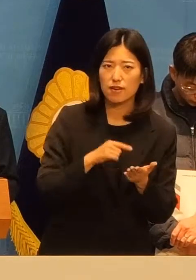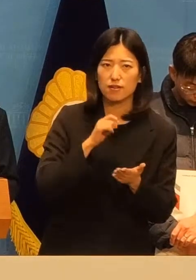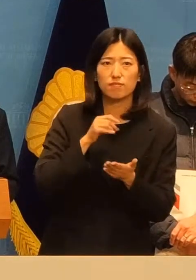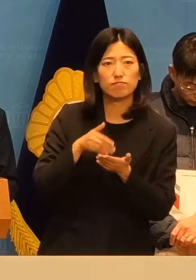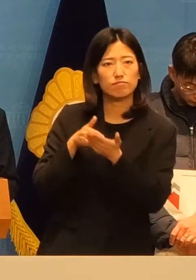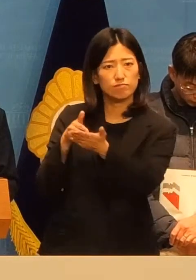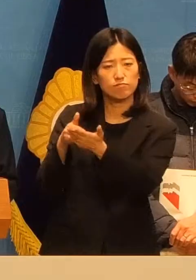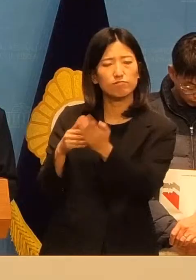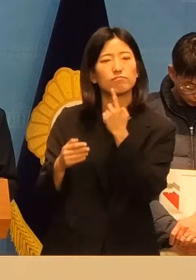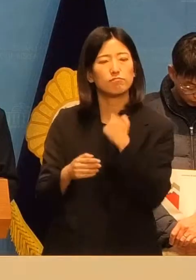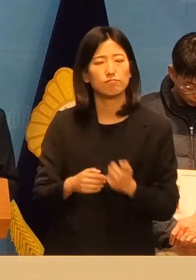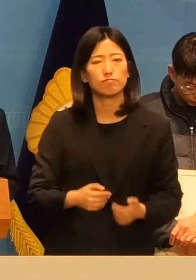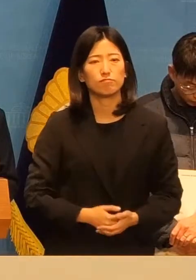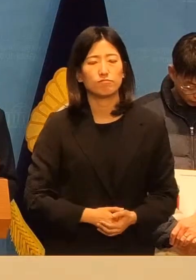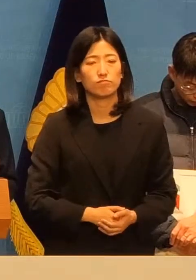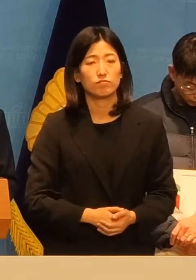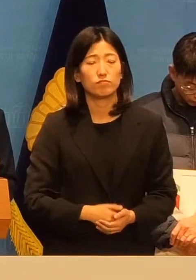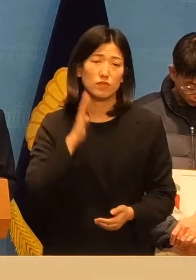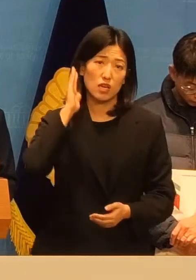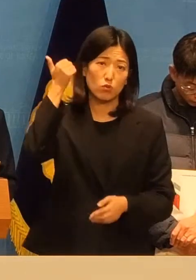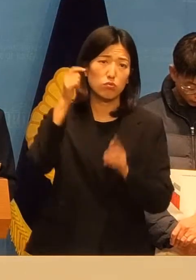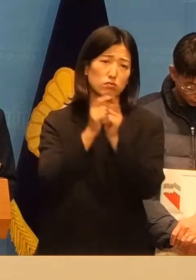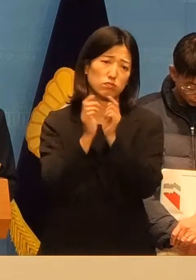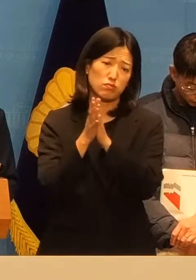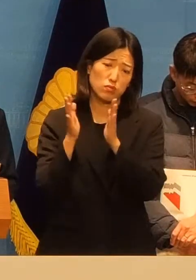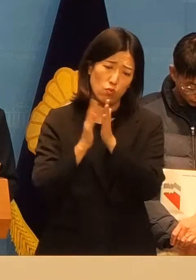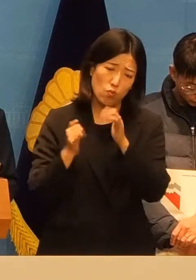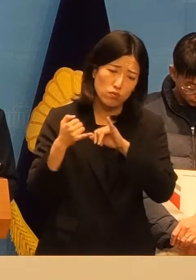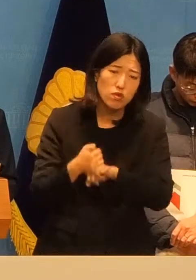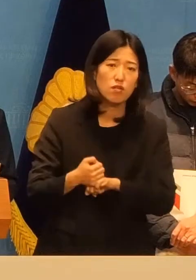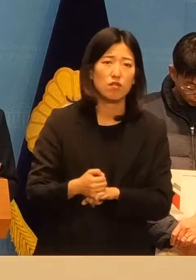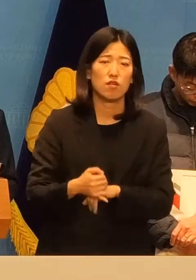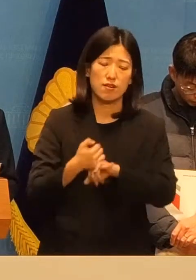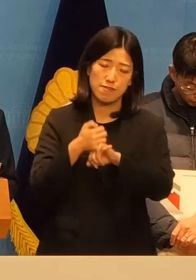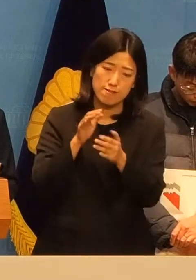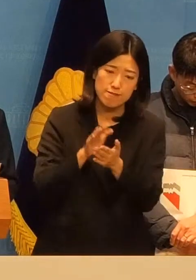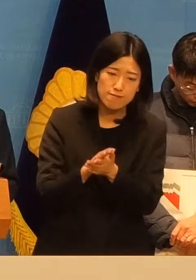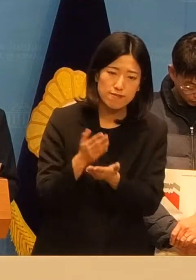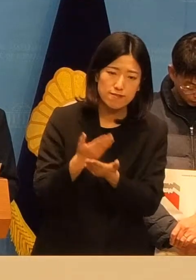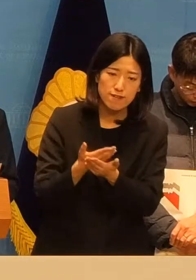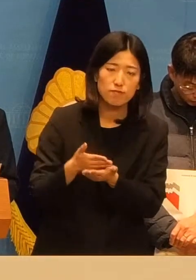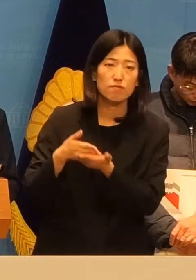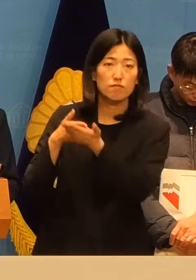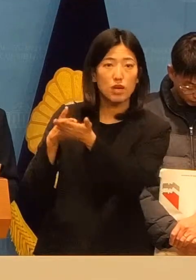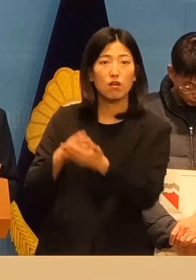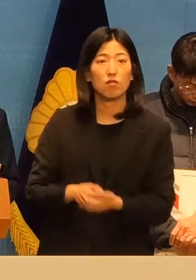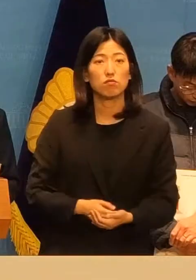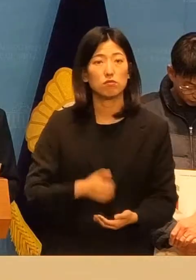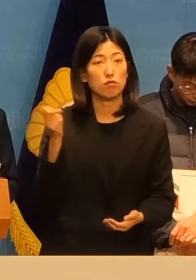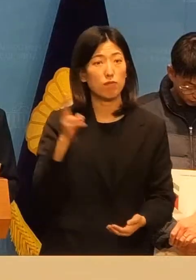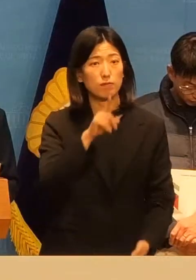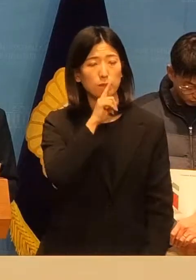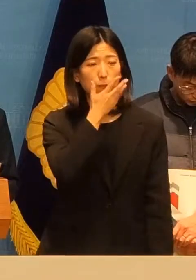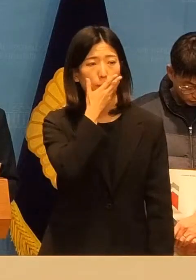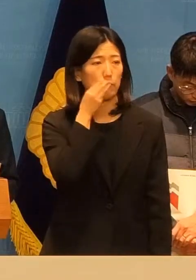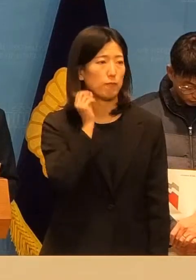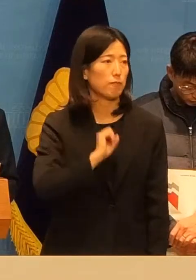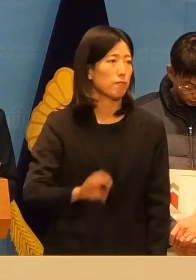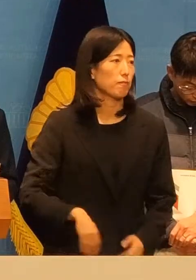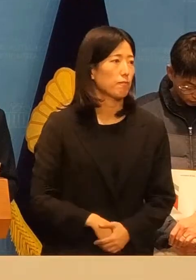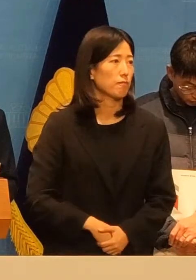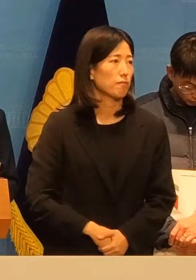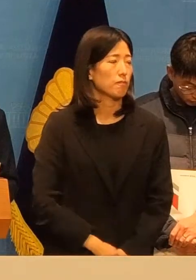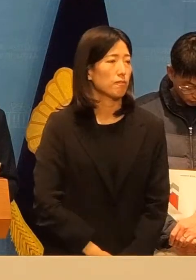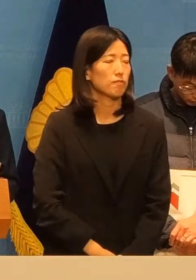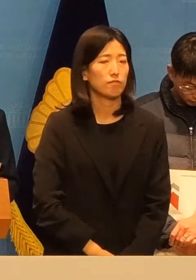증차 대통령 공약 이행을 요구했는데 직결 공약은 어디로 가고 직결 증차 공약은